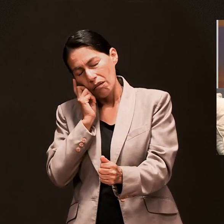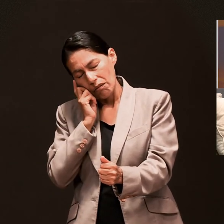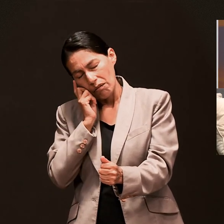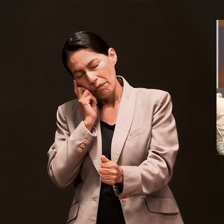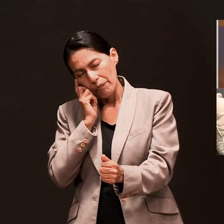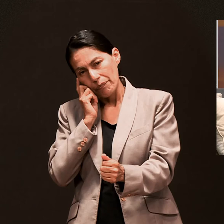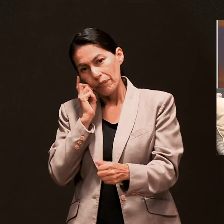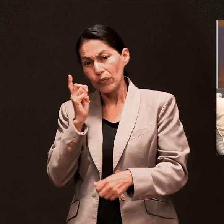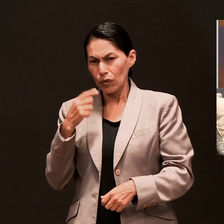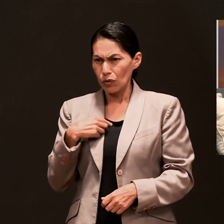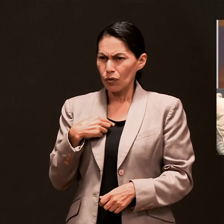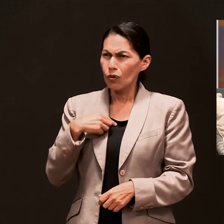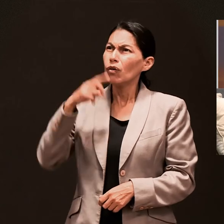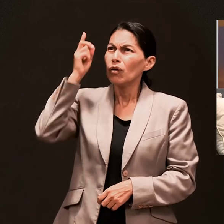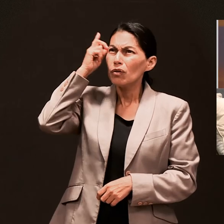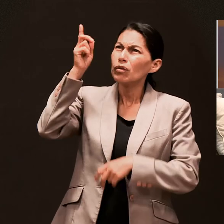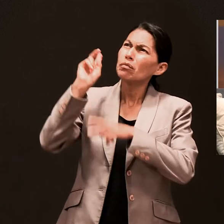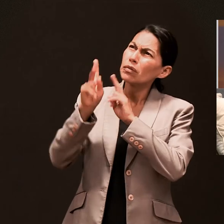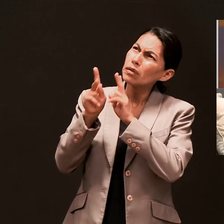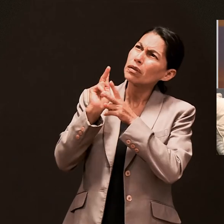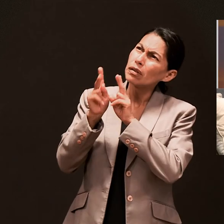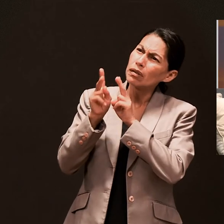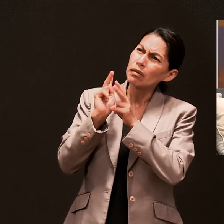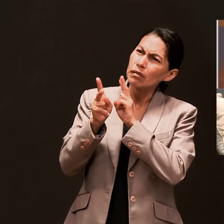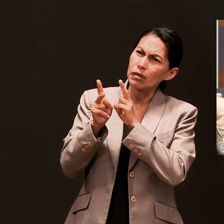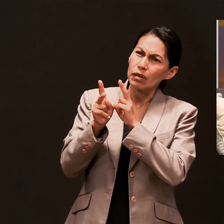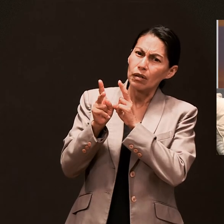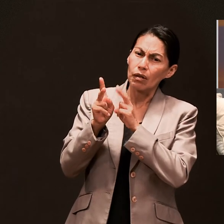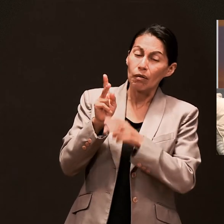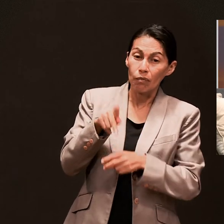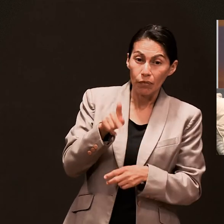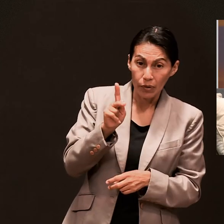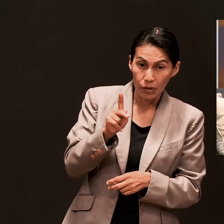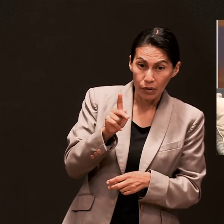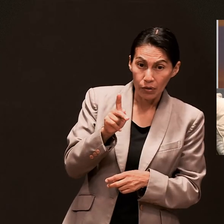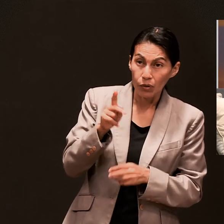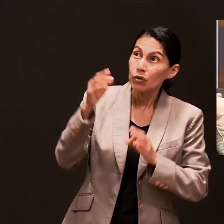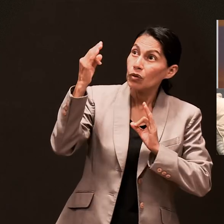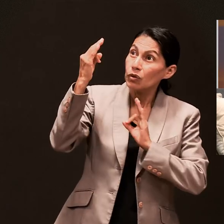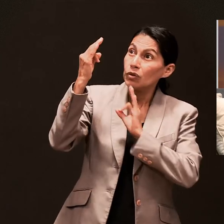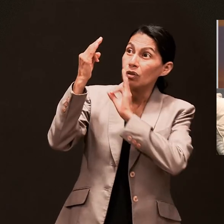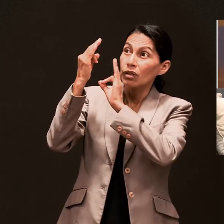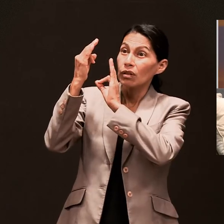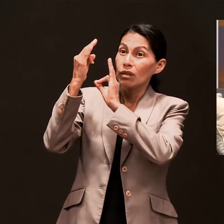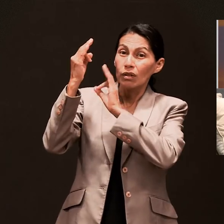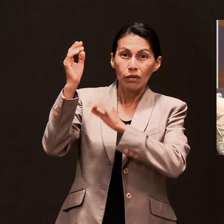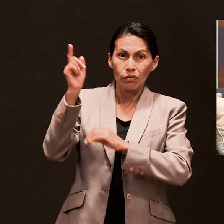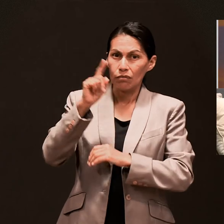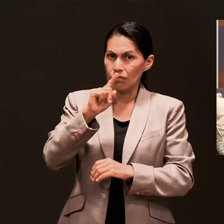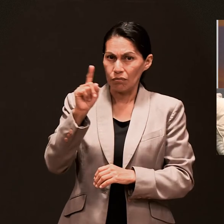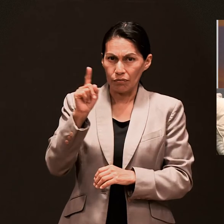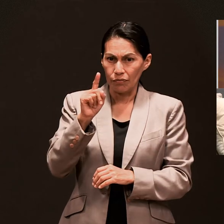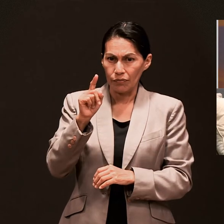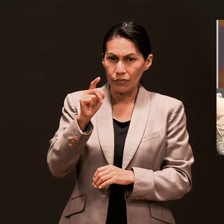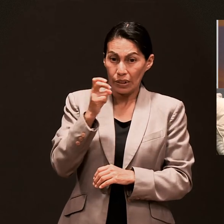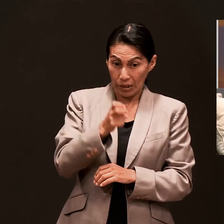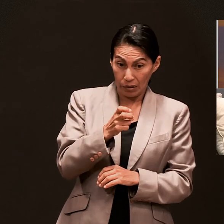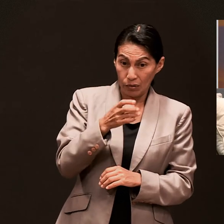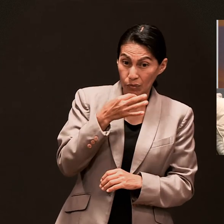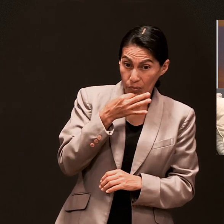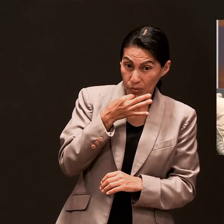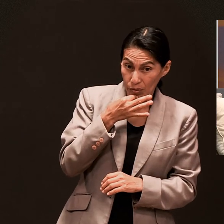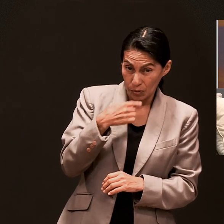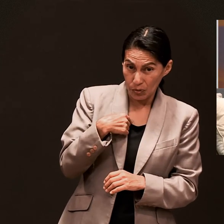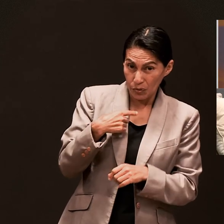lo que pasó es que yo todos los días platicaba con Dios pero no estaba cerca de Dios en